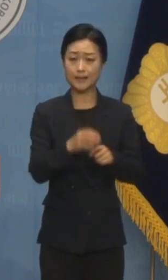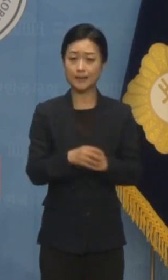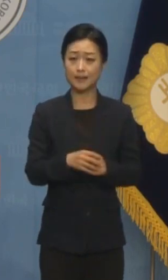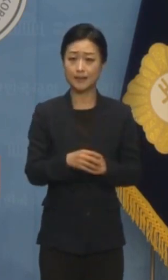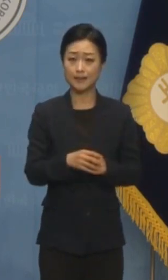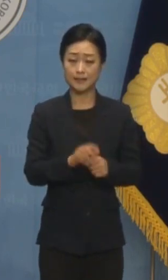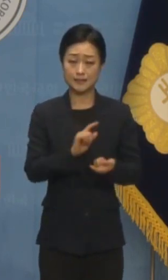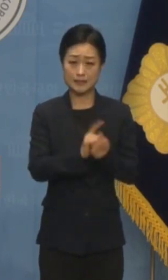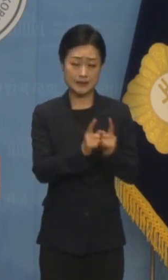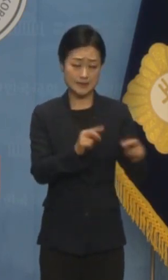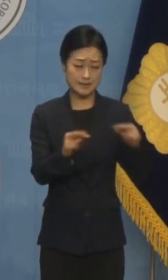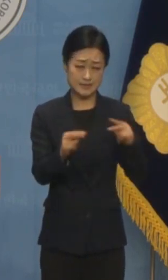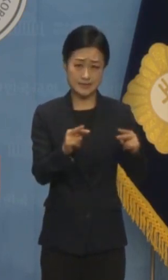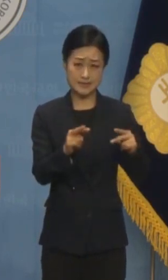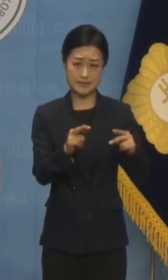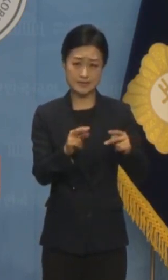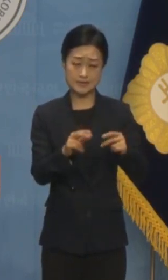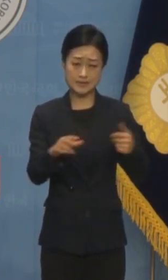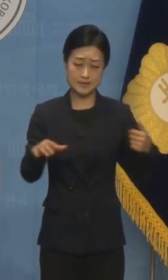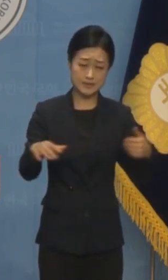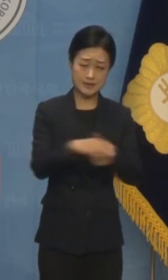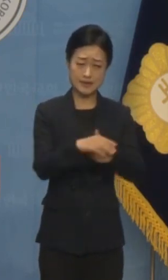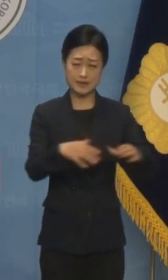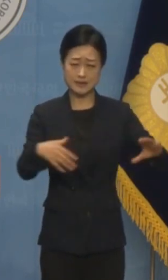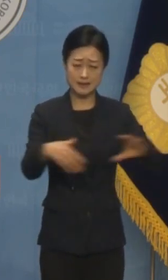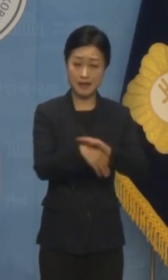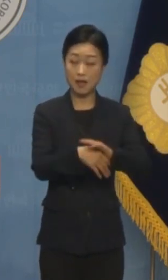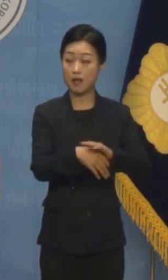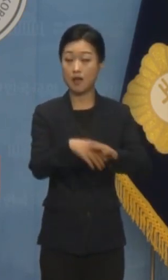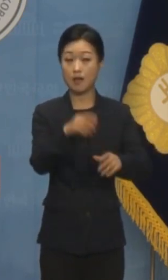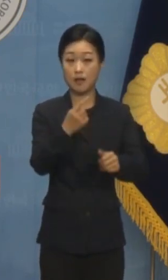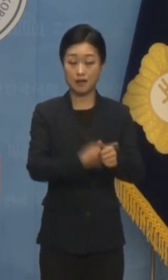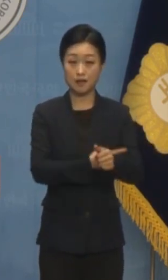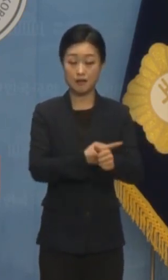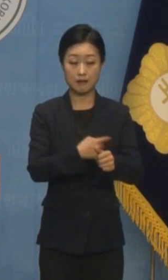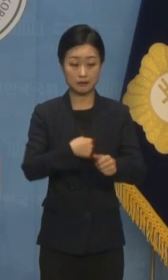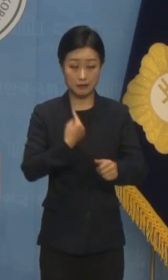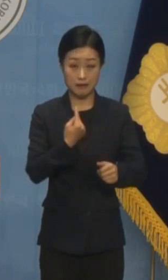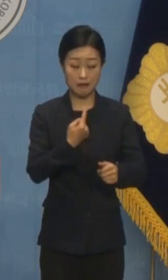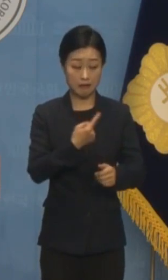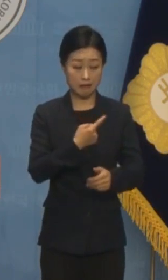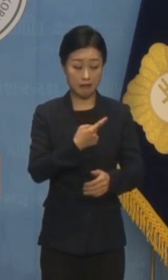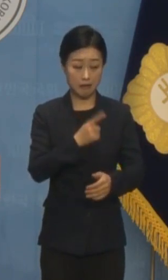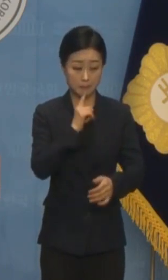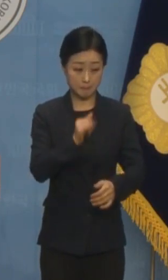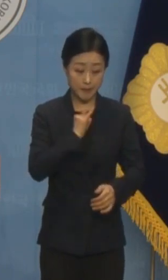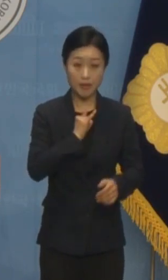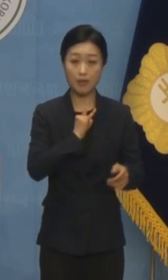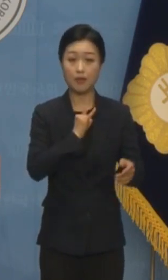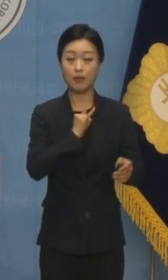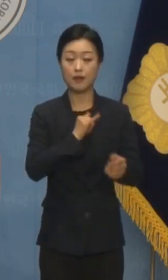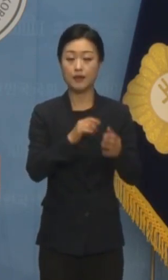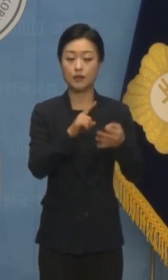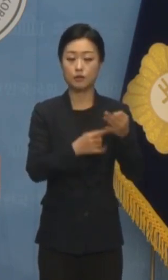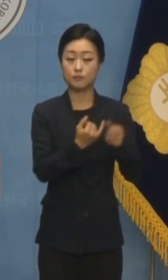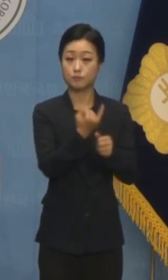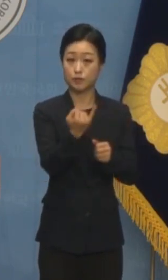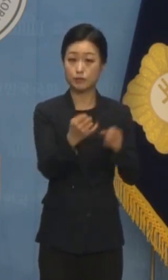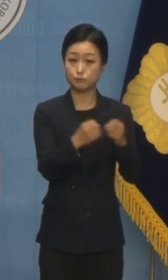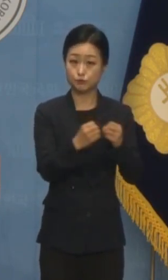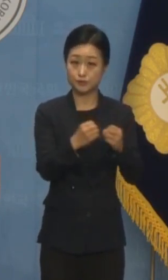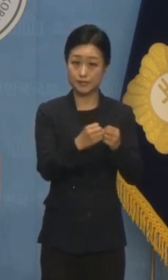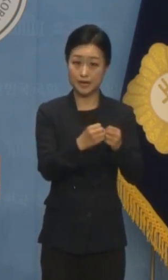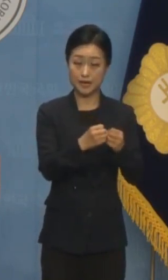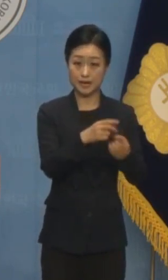상대를 흠집내려는 무분별한 폭로전이 집단적 자해극이 되고 있습니다. 김건희 여사 문자